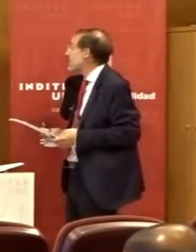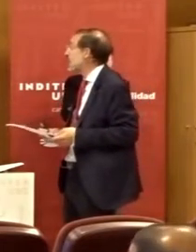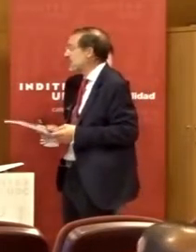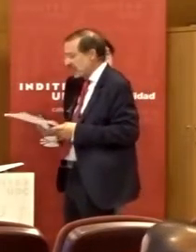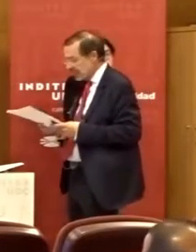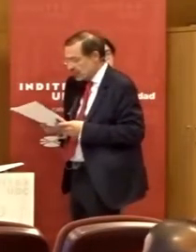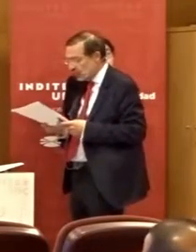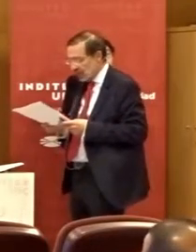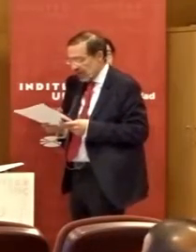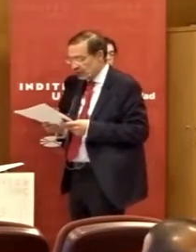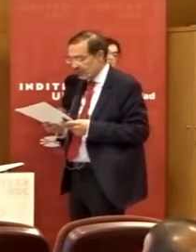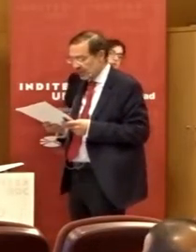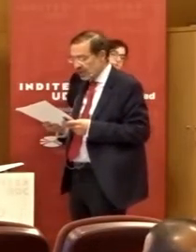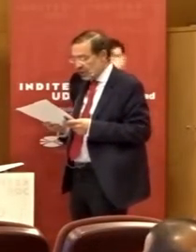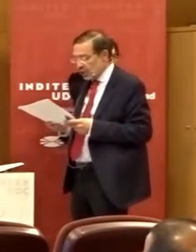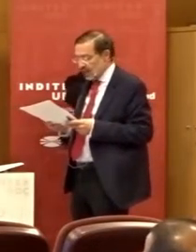tienen una tasa de actividad de solo el